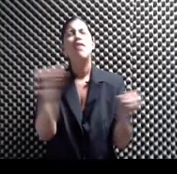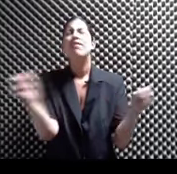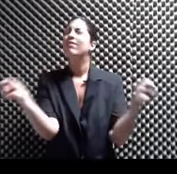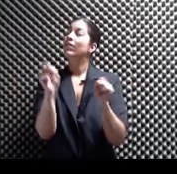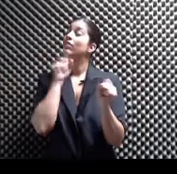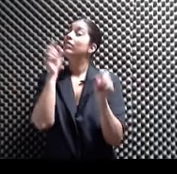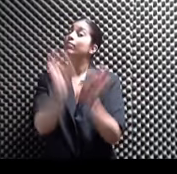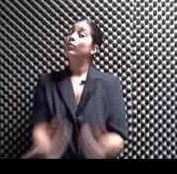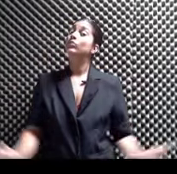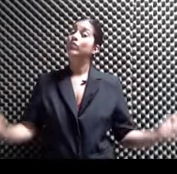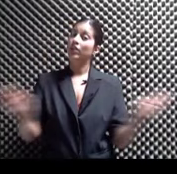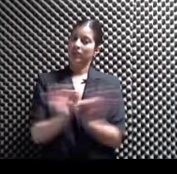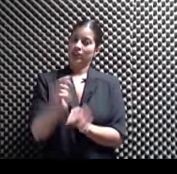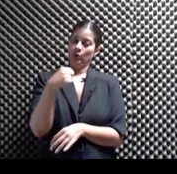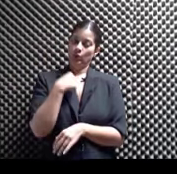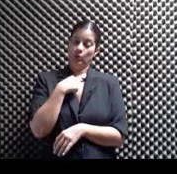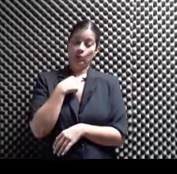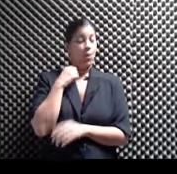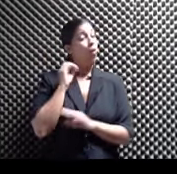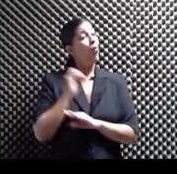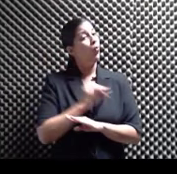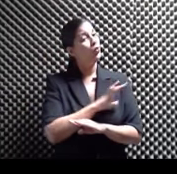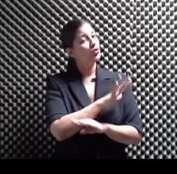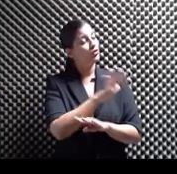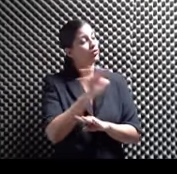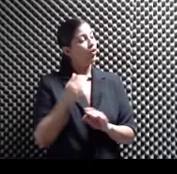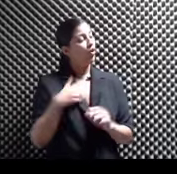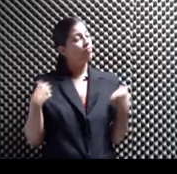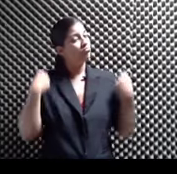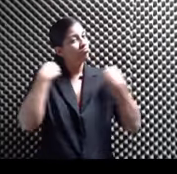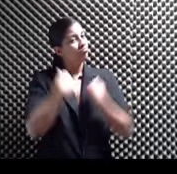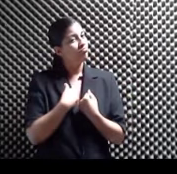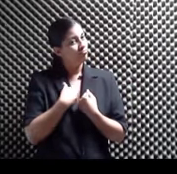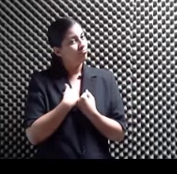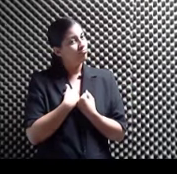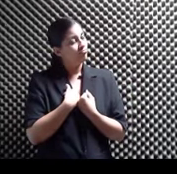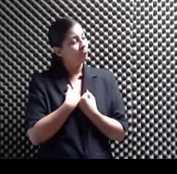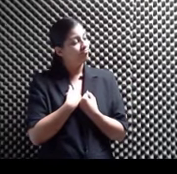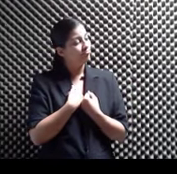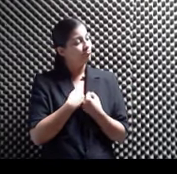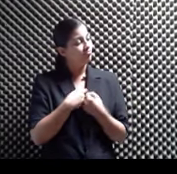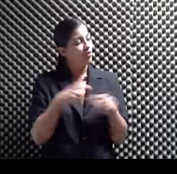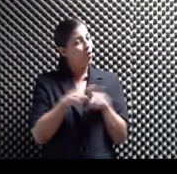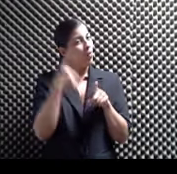bien importante. Yo recomiendo de esas frisitas de avión,